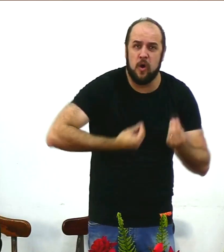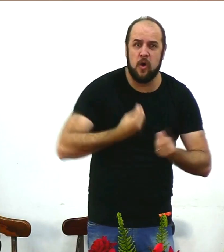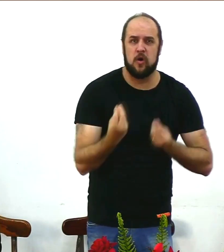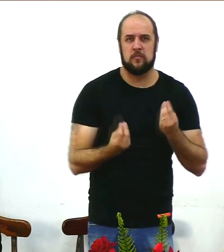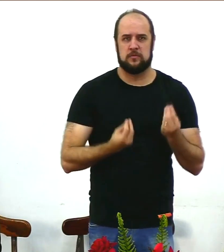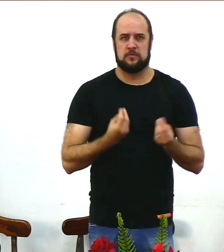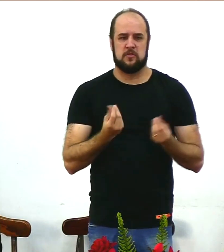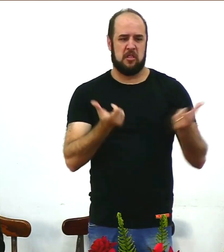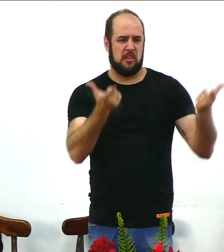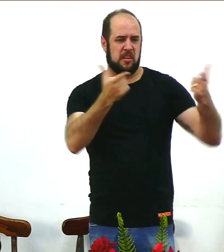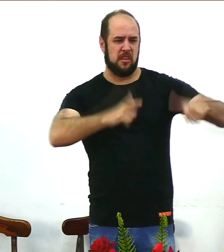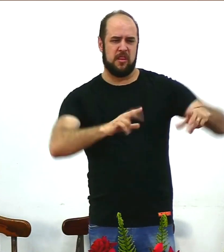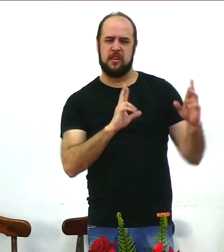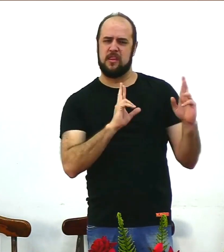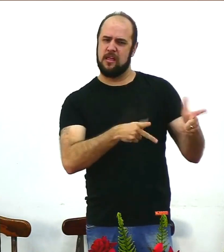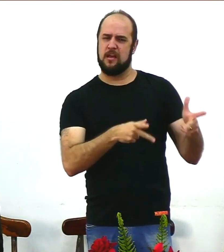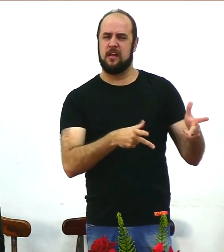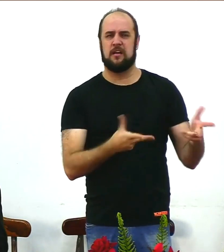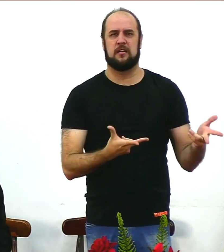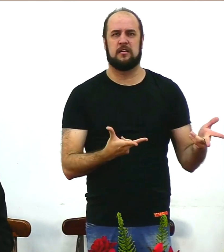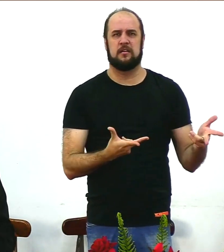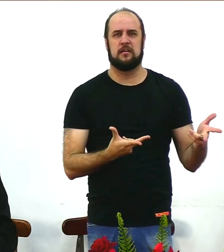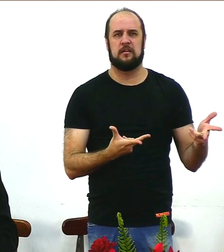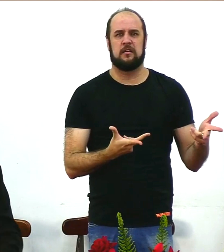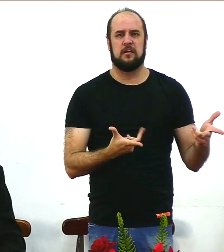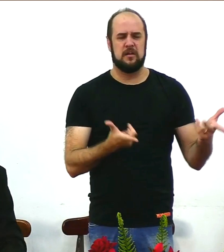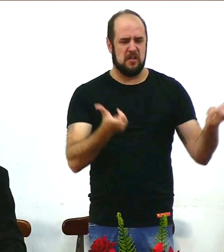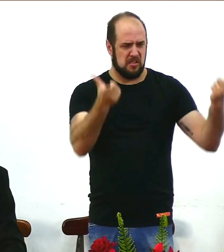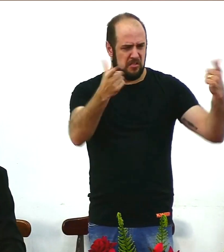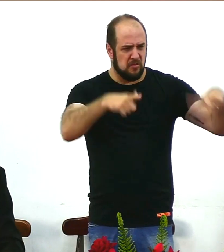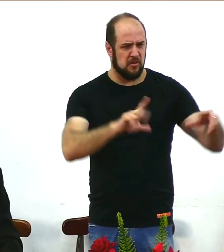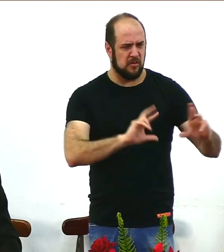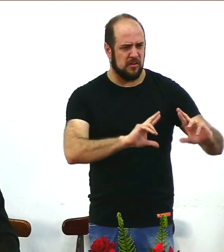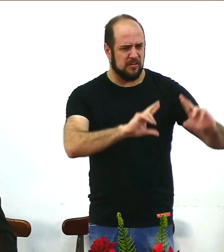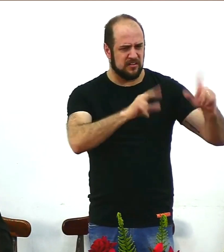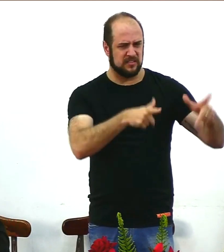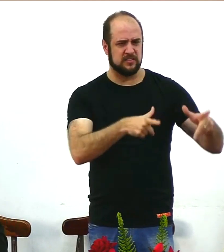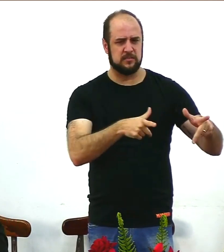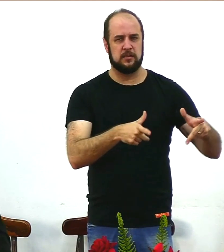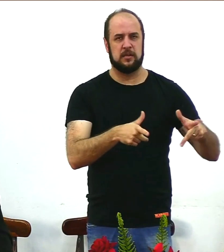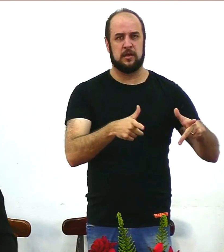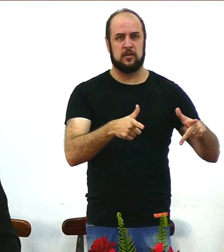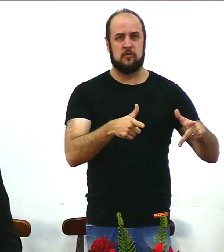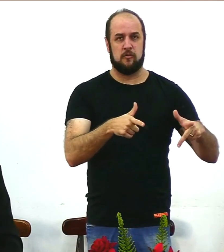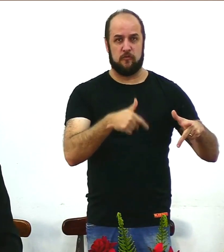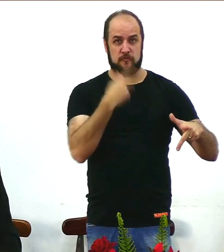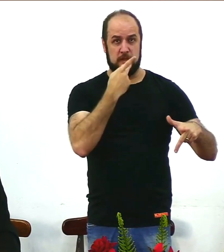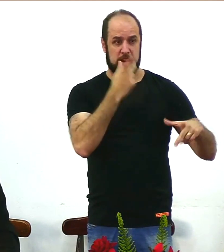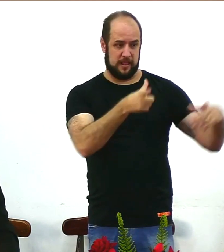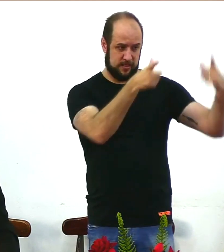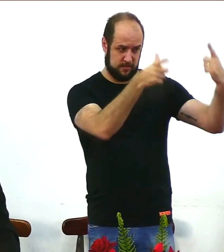hinos sagrados no culto ao Senhor. Como vamos fazer o que